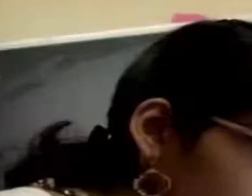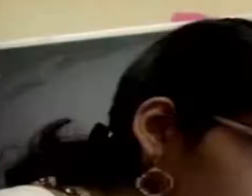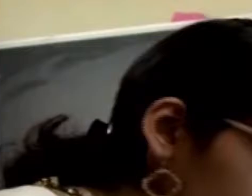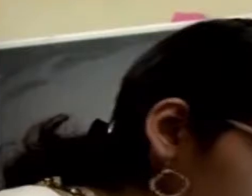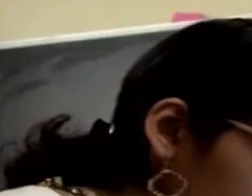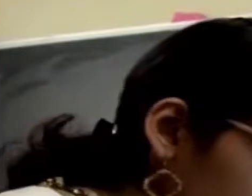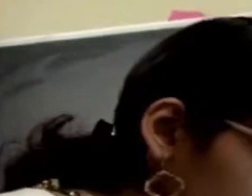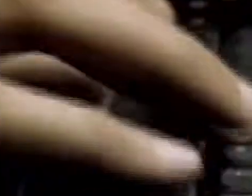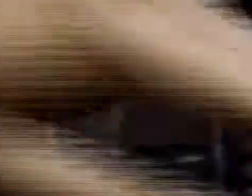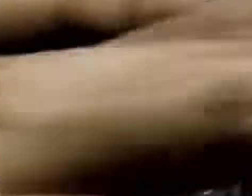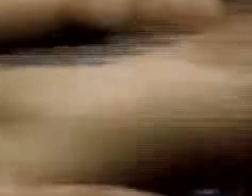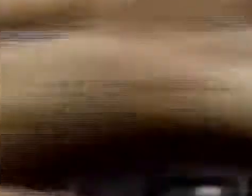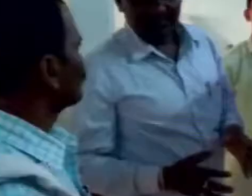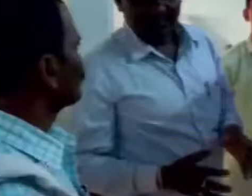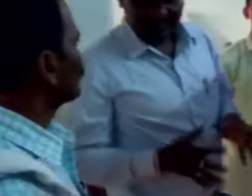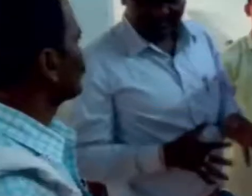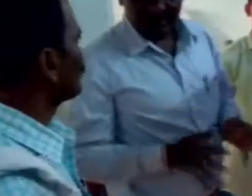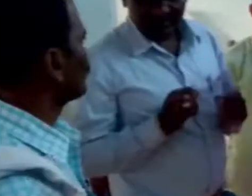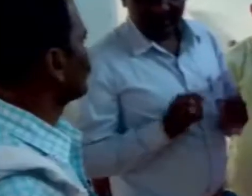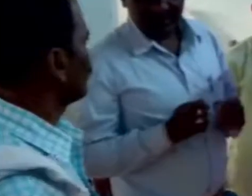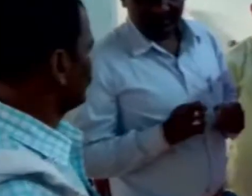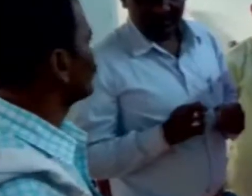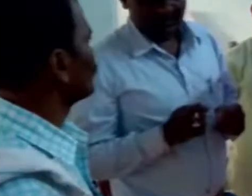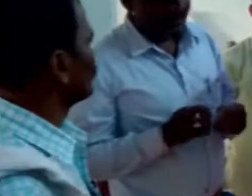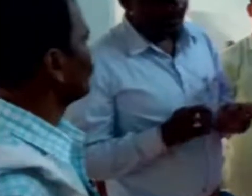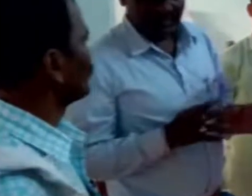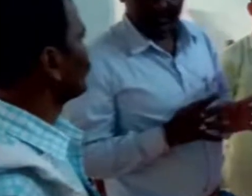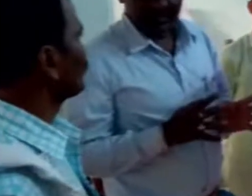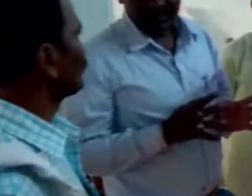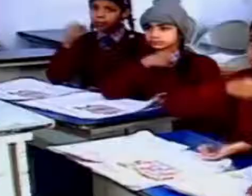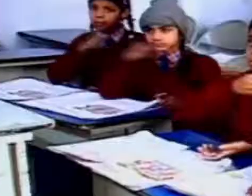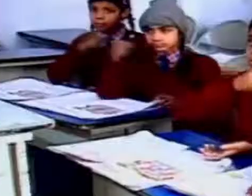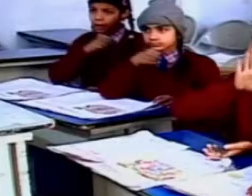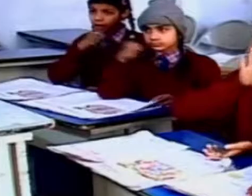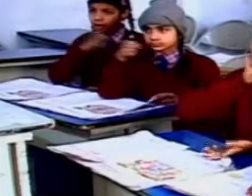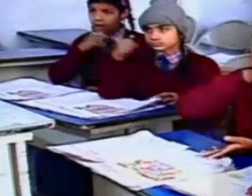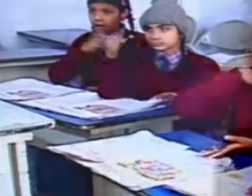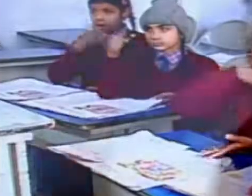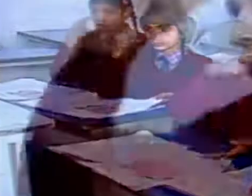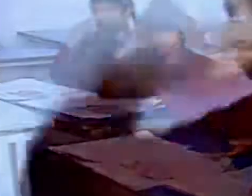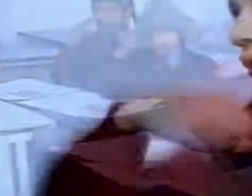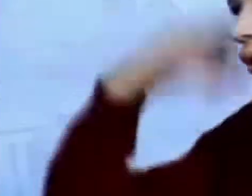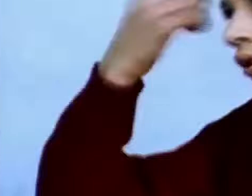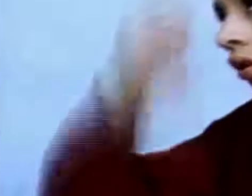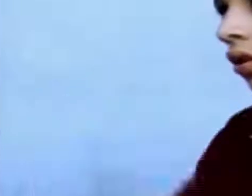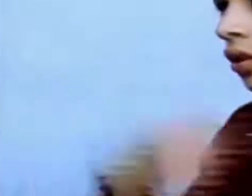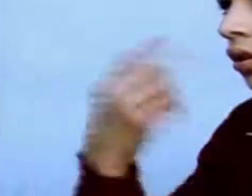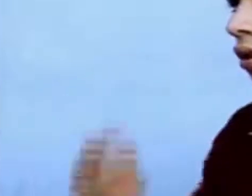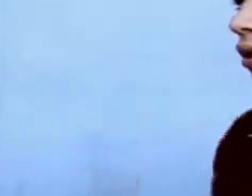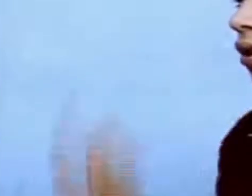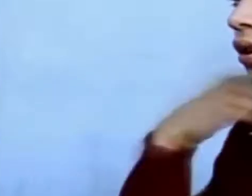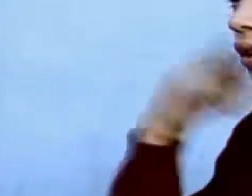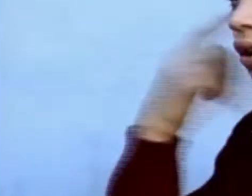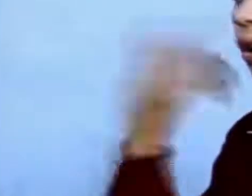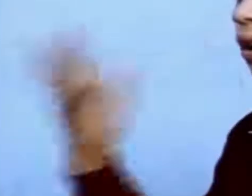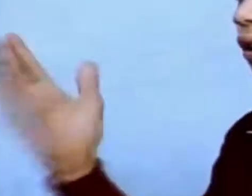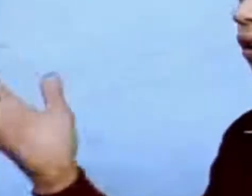स्वयं चुने। हम अपना दीपक स्वयं बने, हम